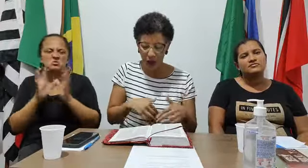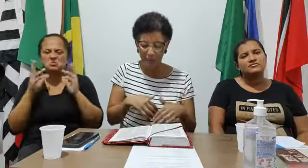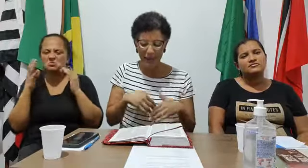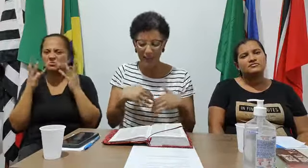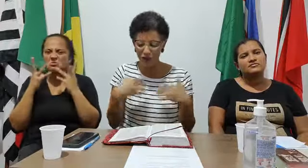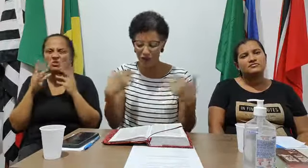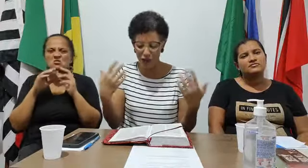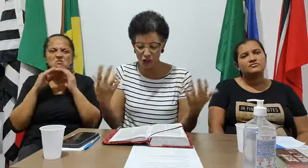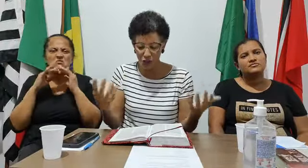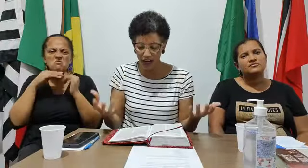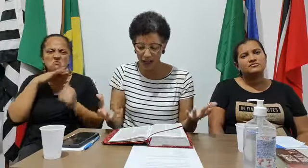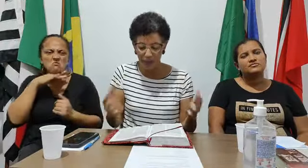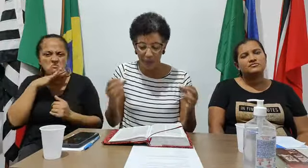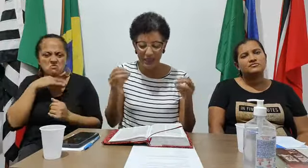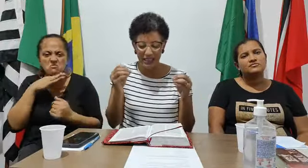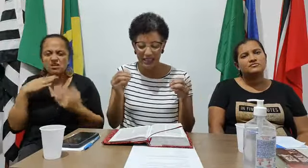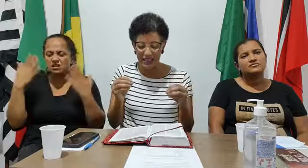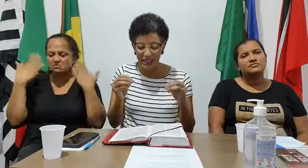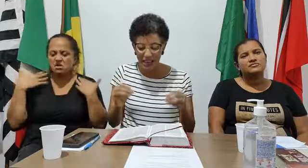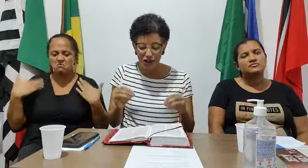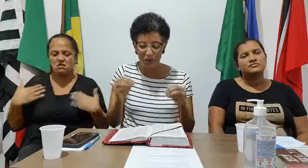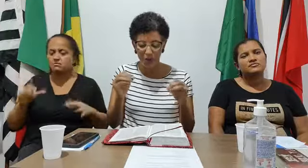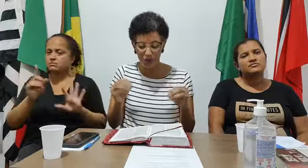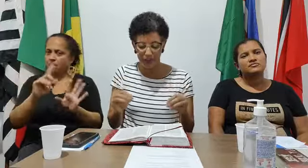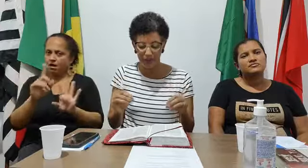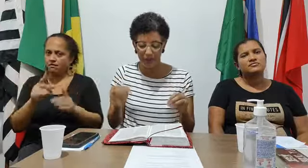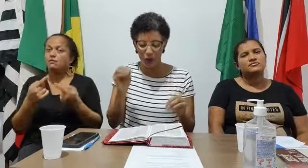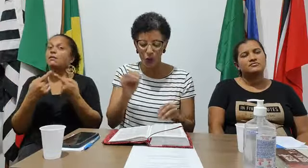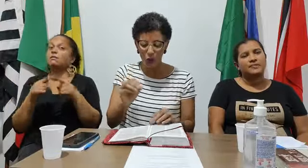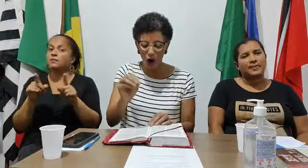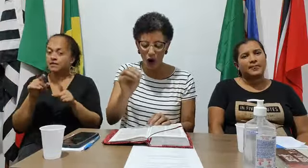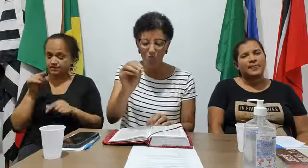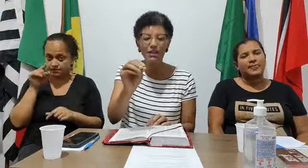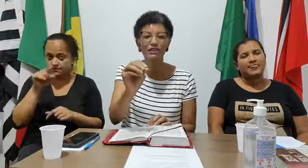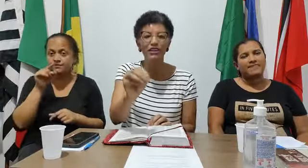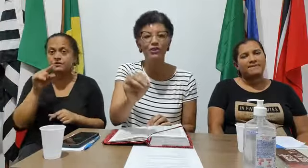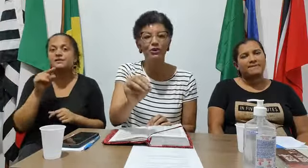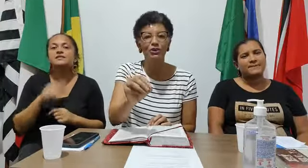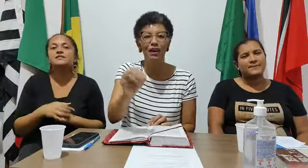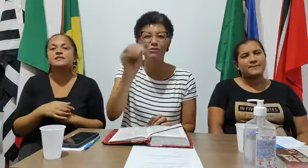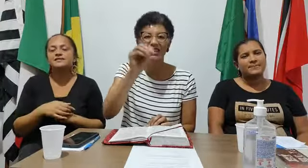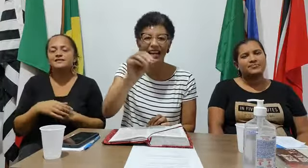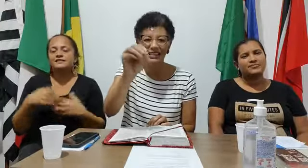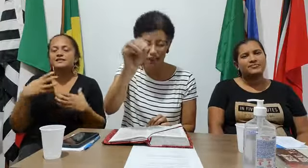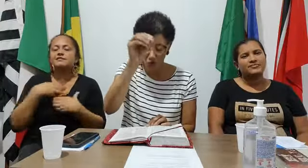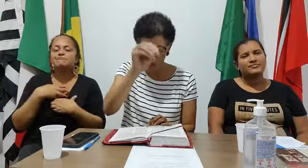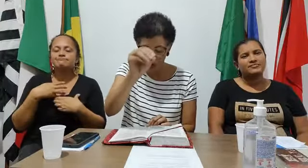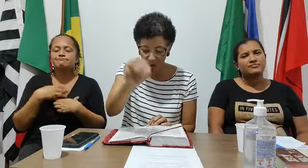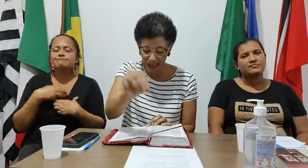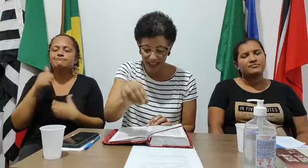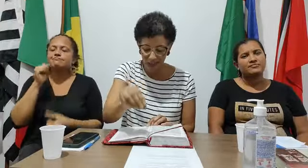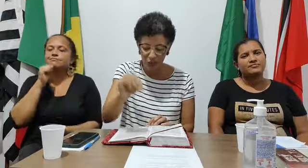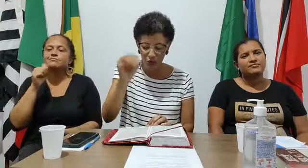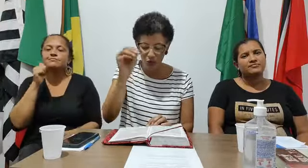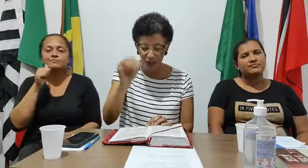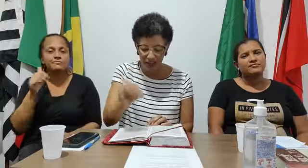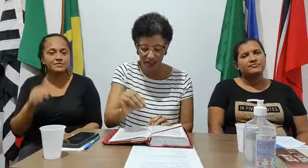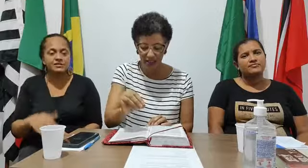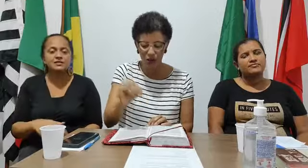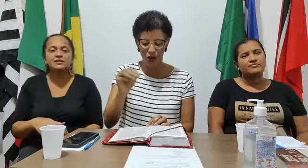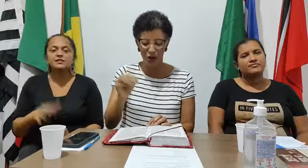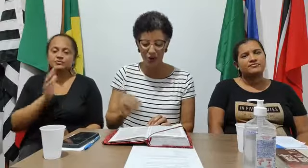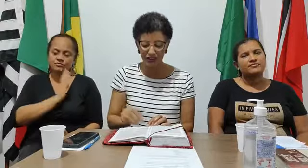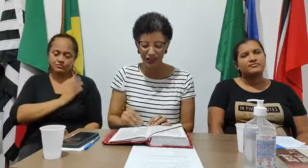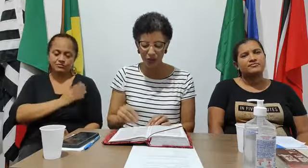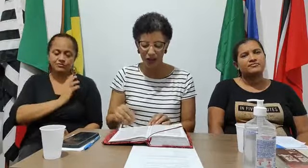ouro, aparato de vestuário, mas que seja, porém, o homem interior, a mulher interior, o homem interior do